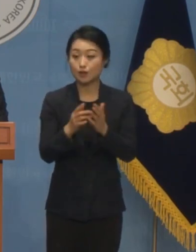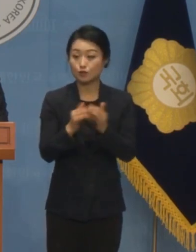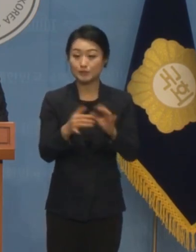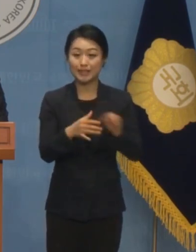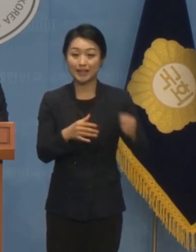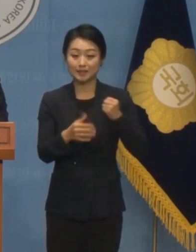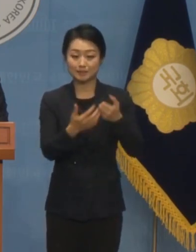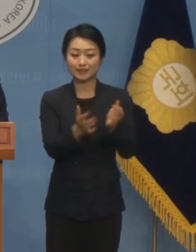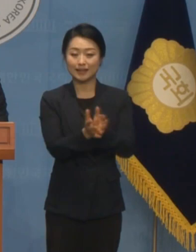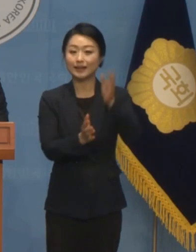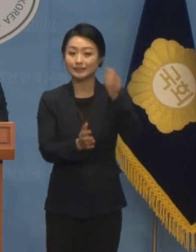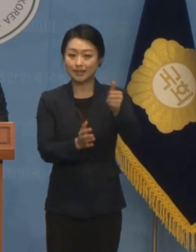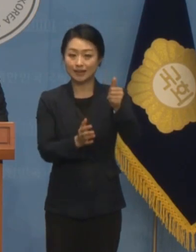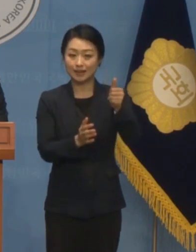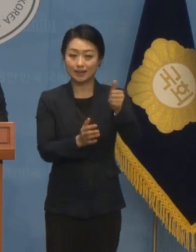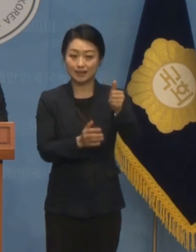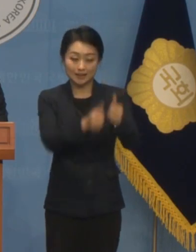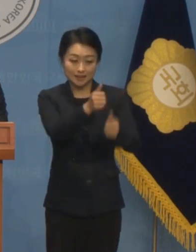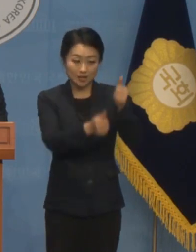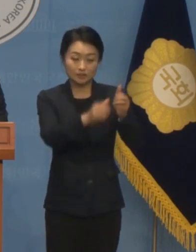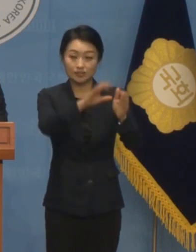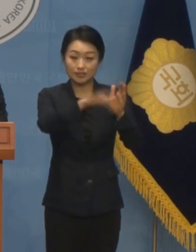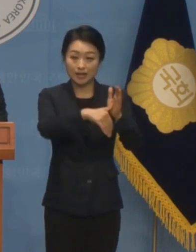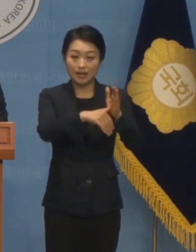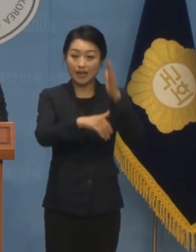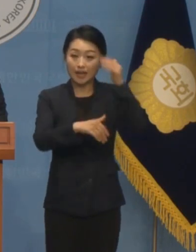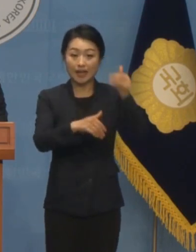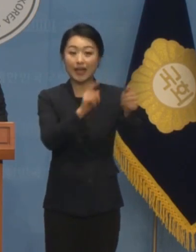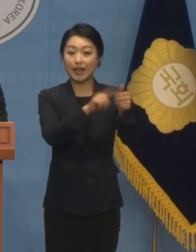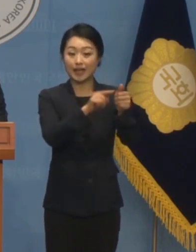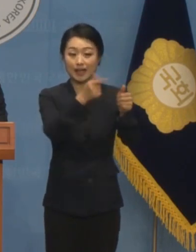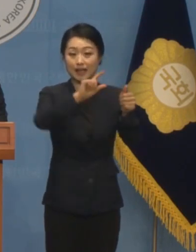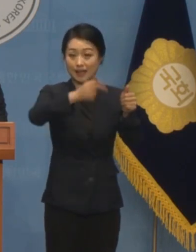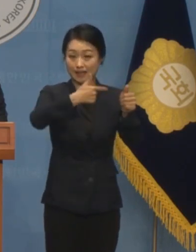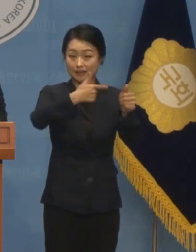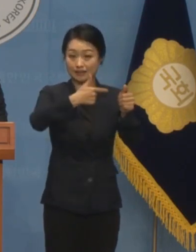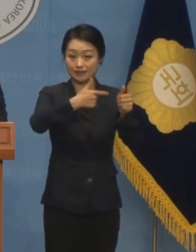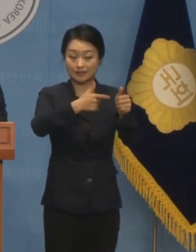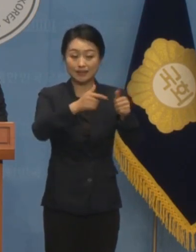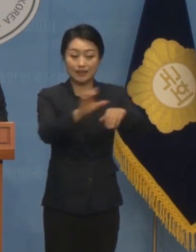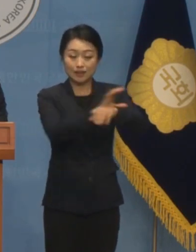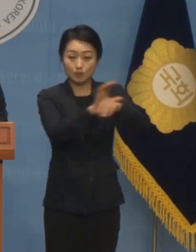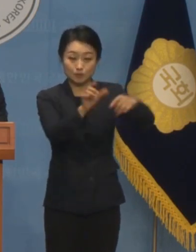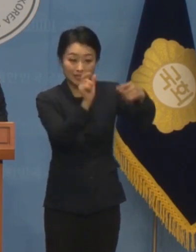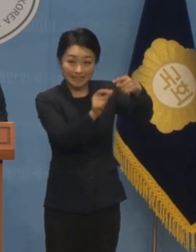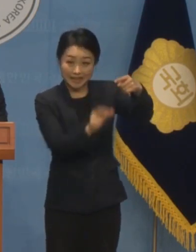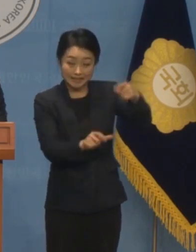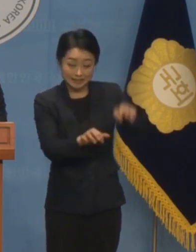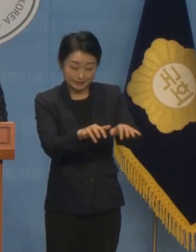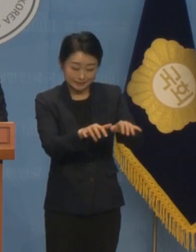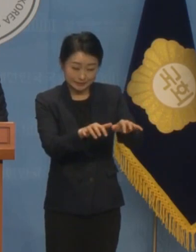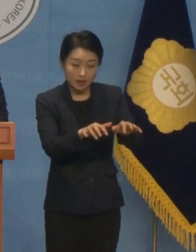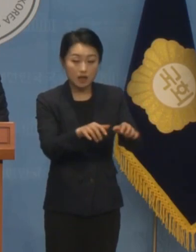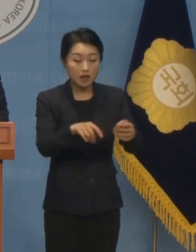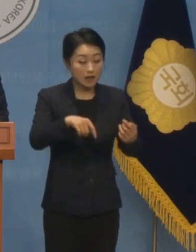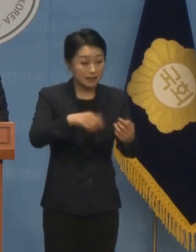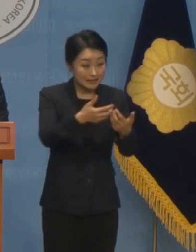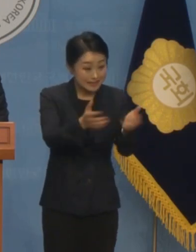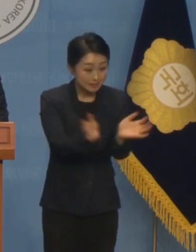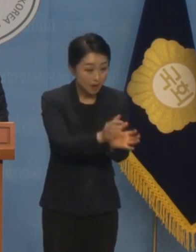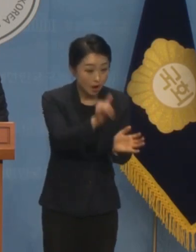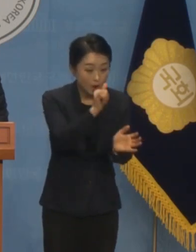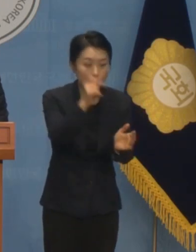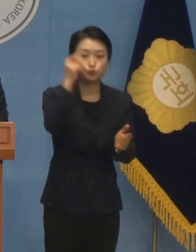국민의힘 전당대회에서 밝혀진 한동훈 전 법무부 장관의 댓글팀 운용 의혹은 충격적입니다.